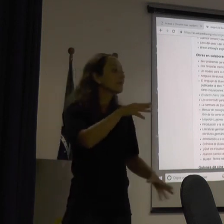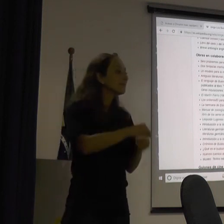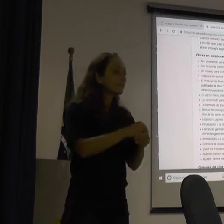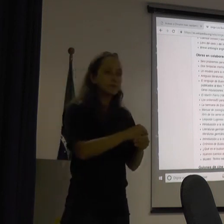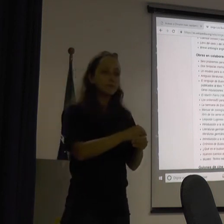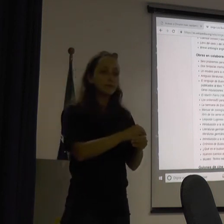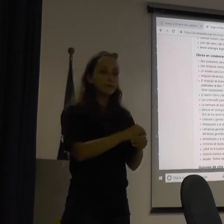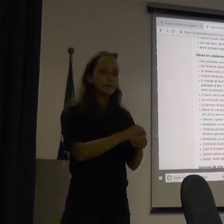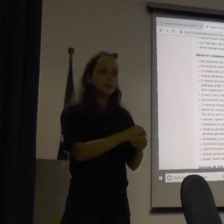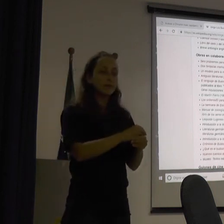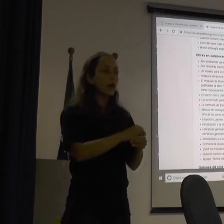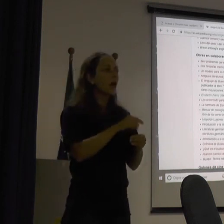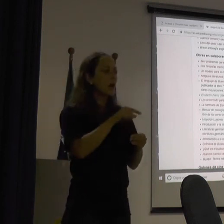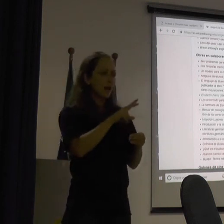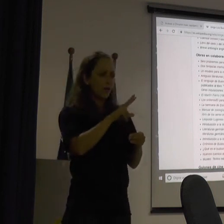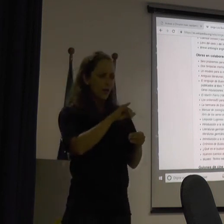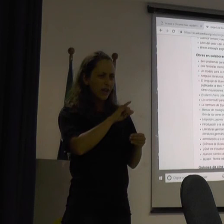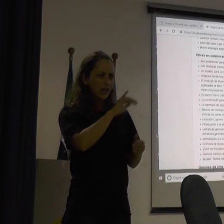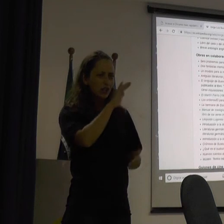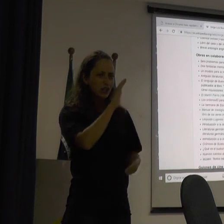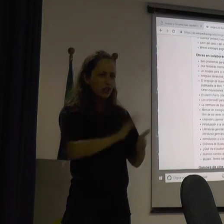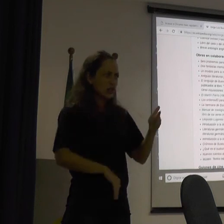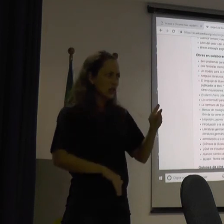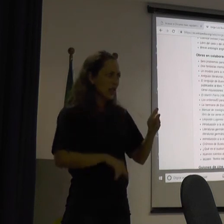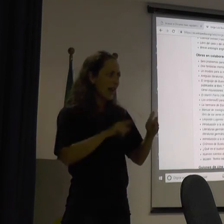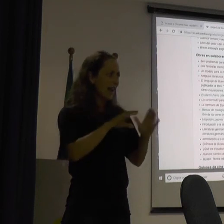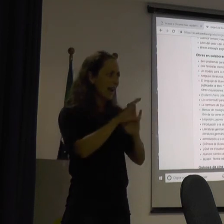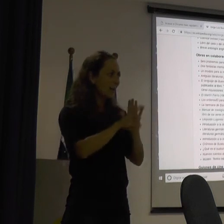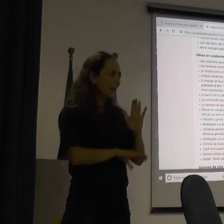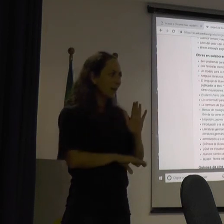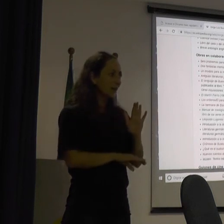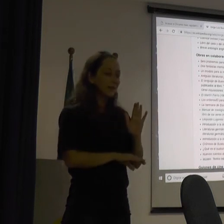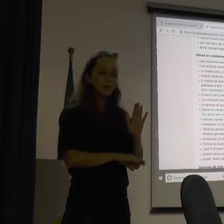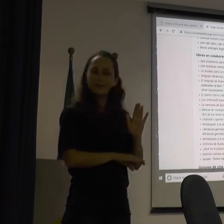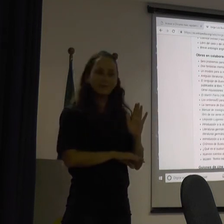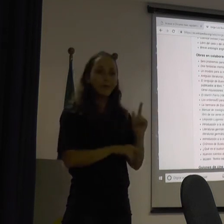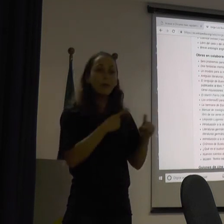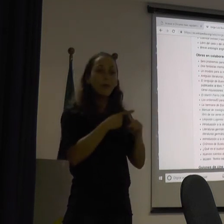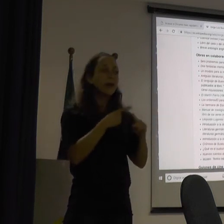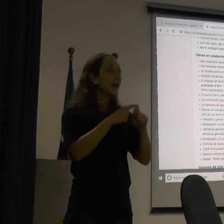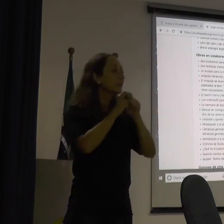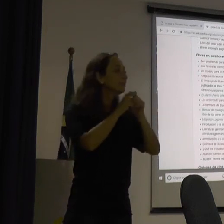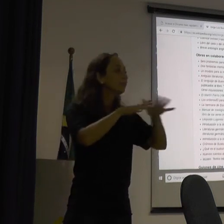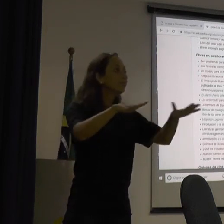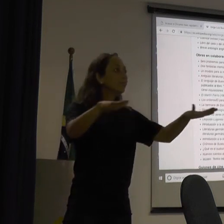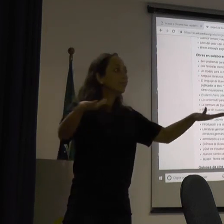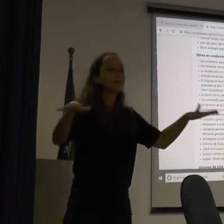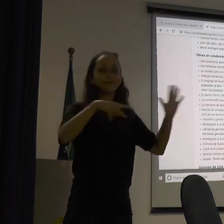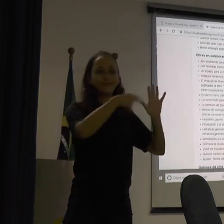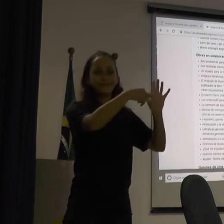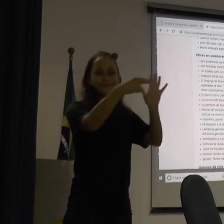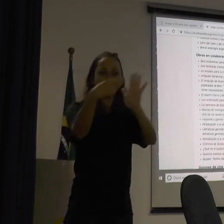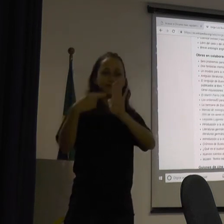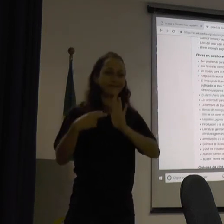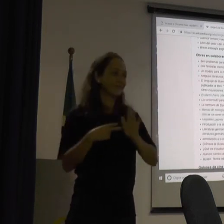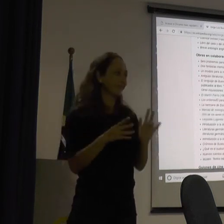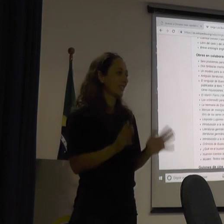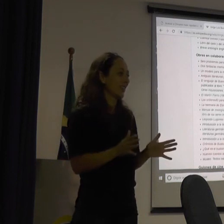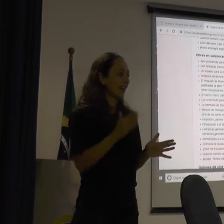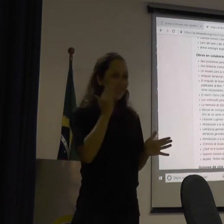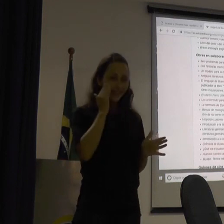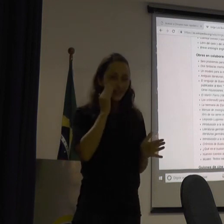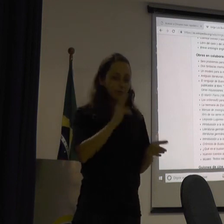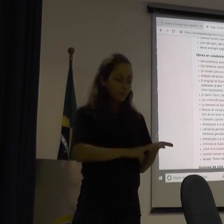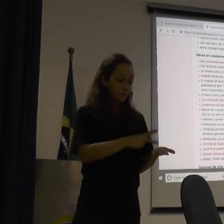tirar agora no cânone das Mil e Uma Noites o Simbá ou o Ali Babá? Aí é o poder da